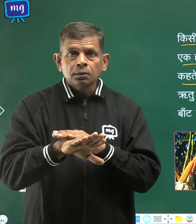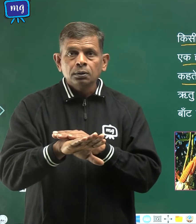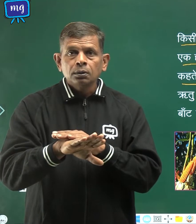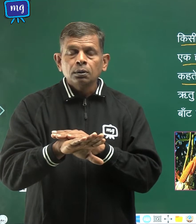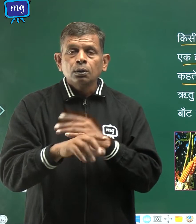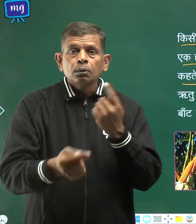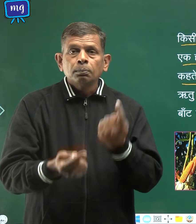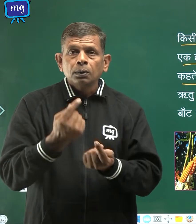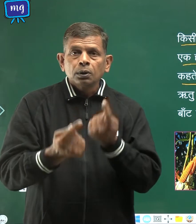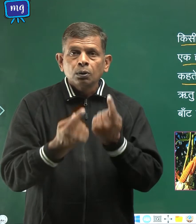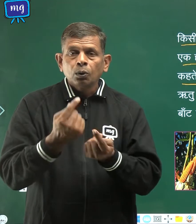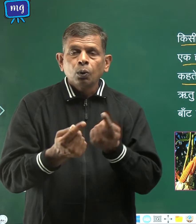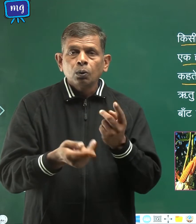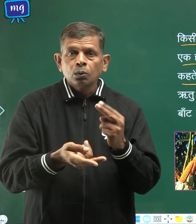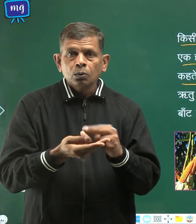फसलों को